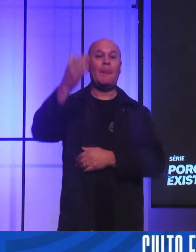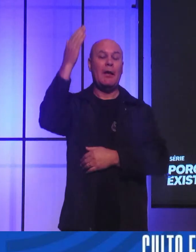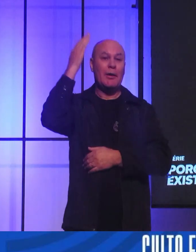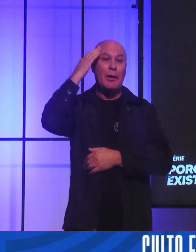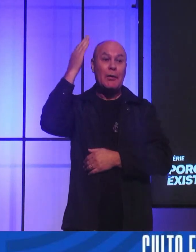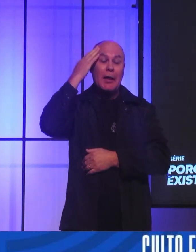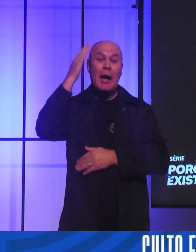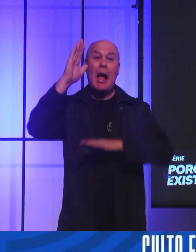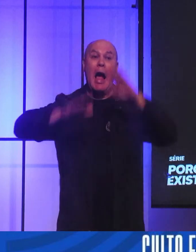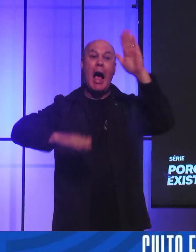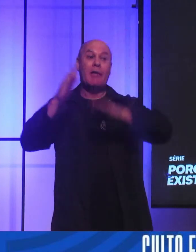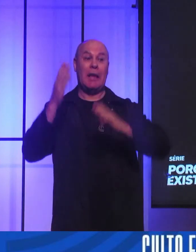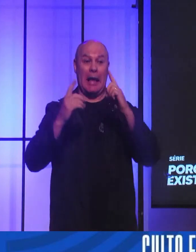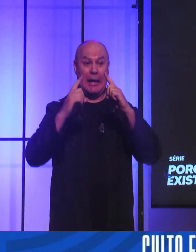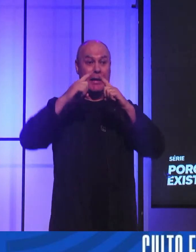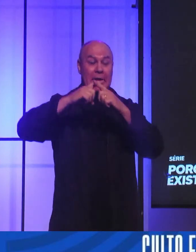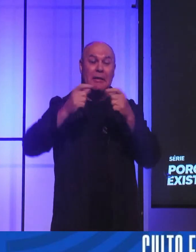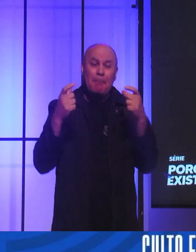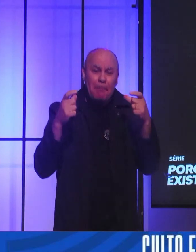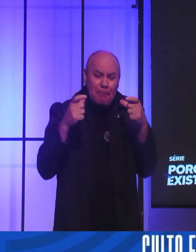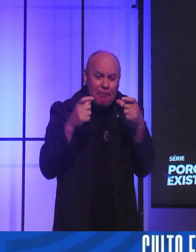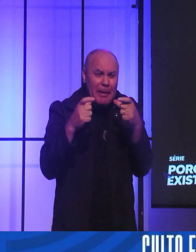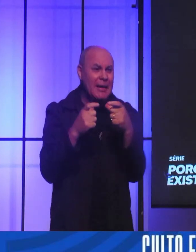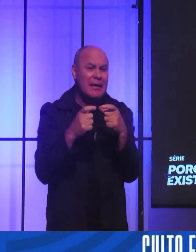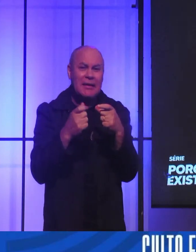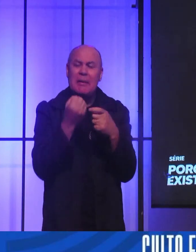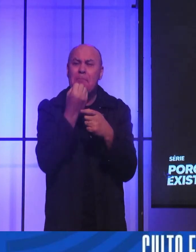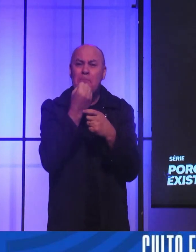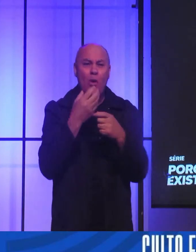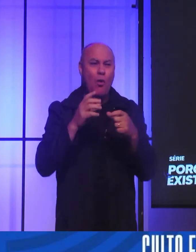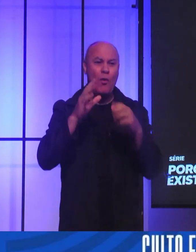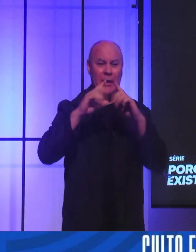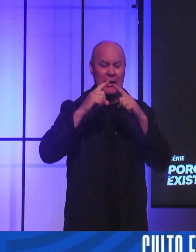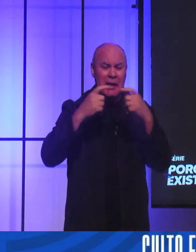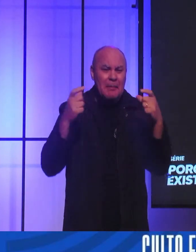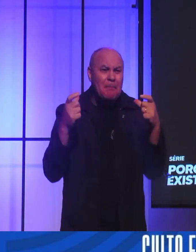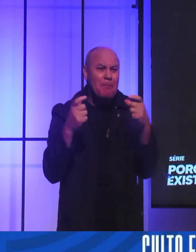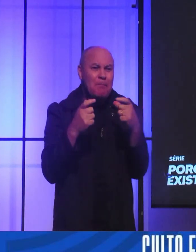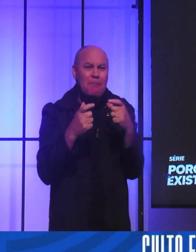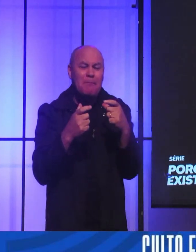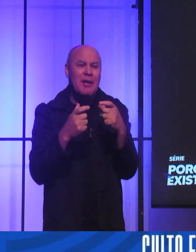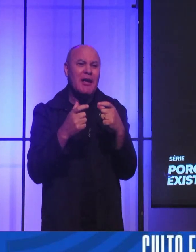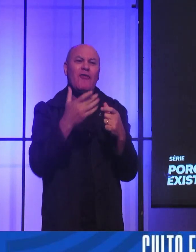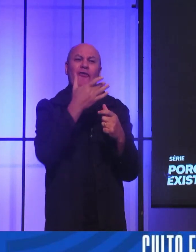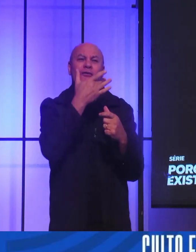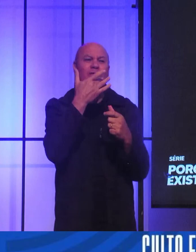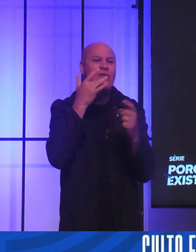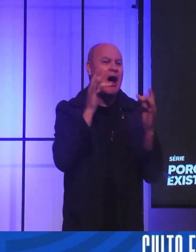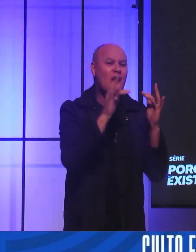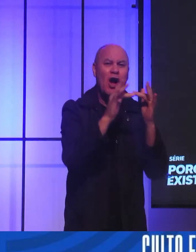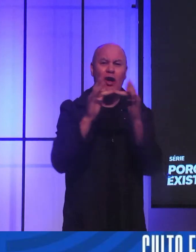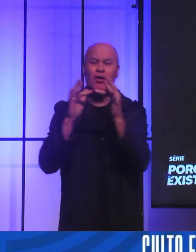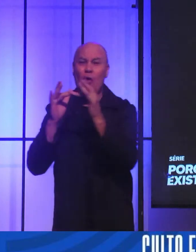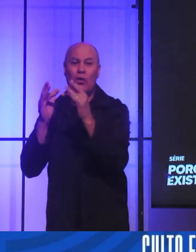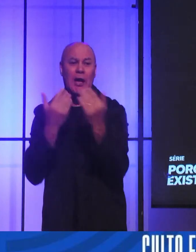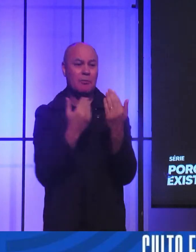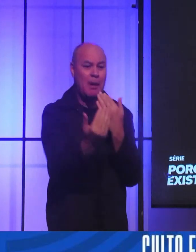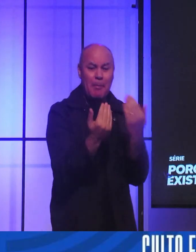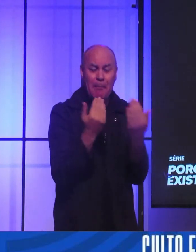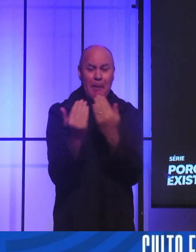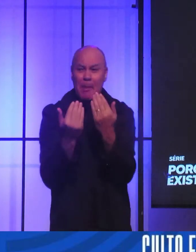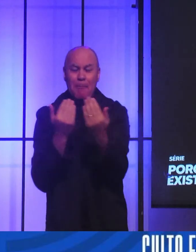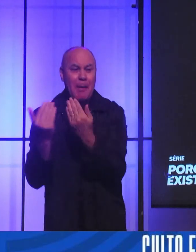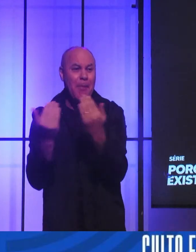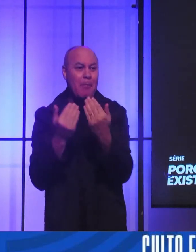a gente ser um grupinho, eu sei que é bom a gente ter um grupo de crescimento, sempre os mesmos durante anos e anos, a gente cria um vínculo, a gente cria